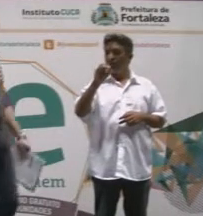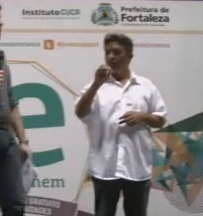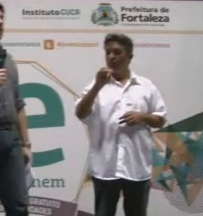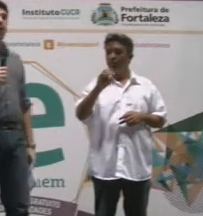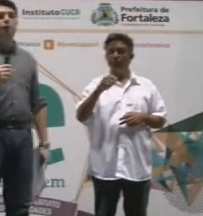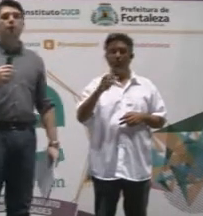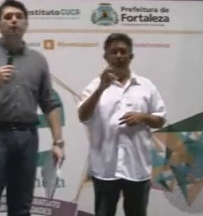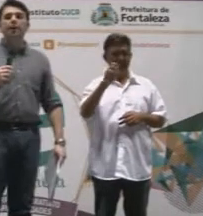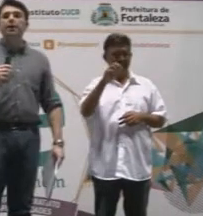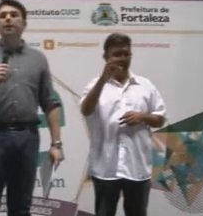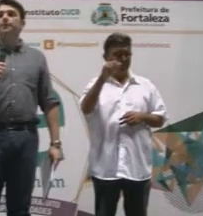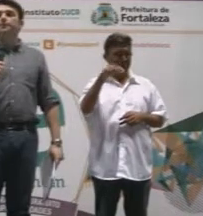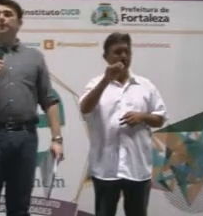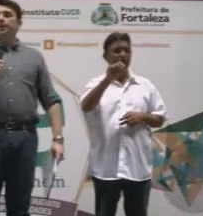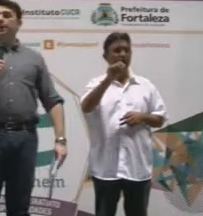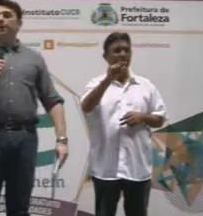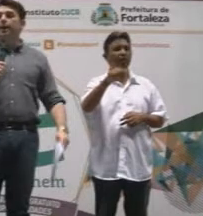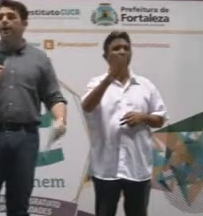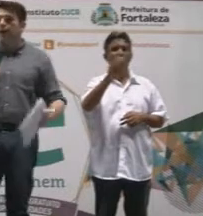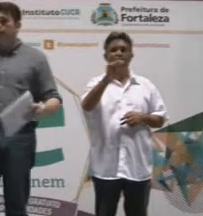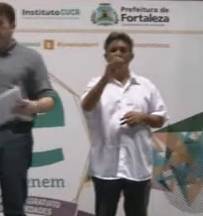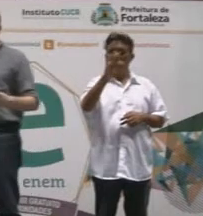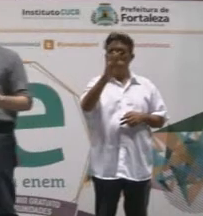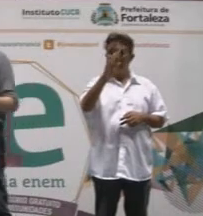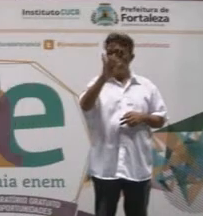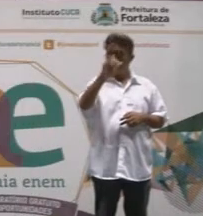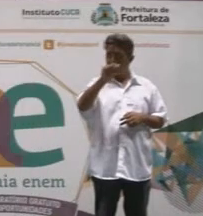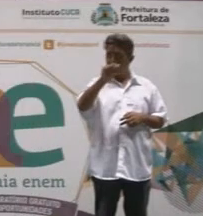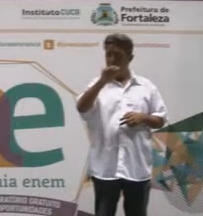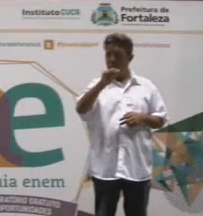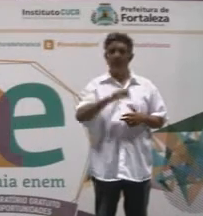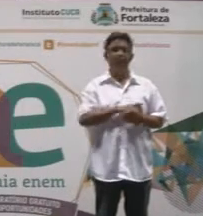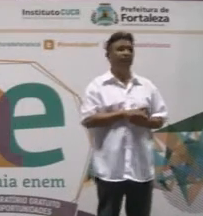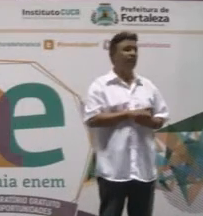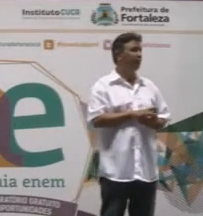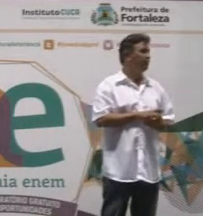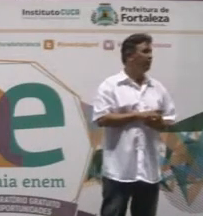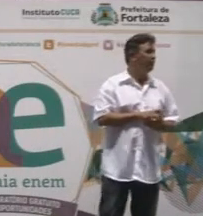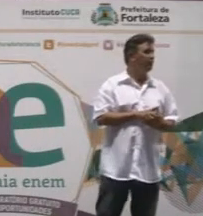acabei de falar, tétanos é uma bactéria, ok?